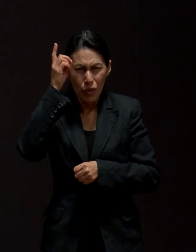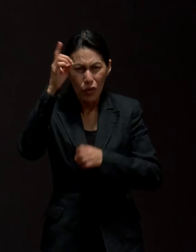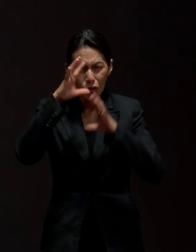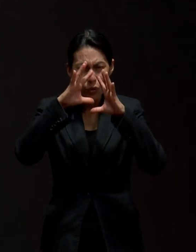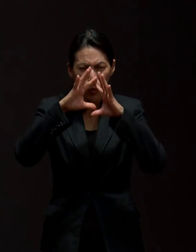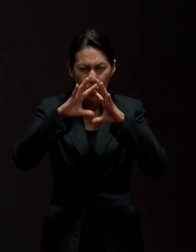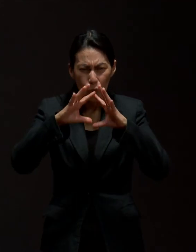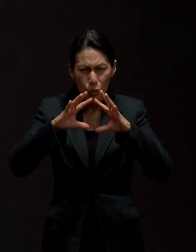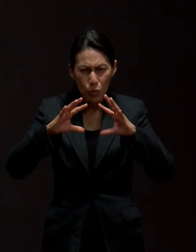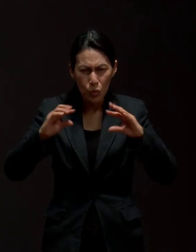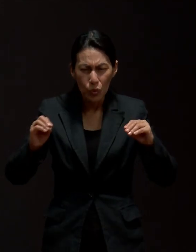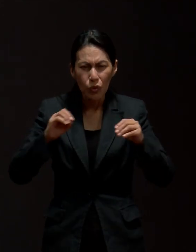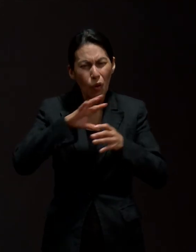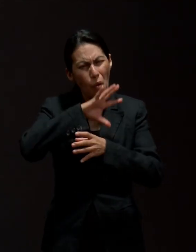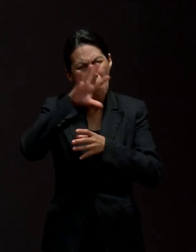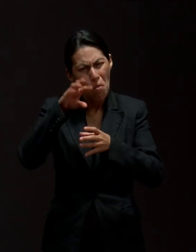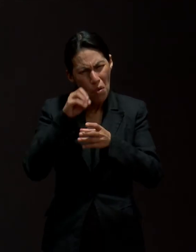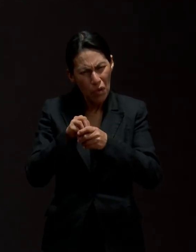restaure completamente.